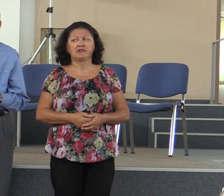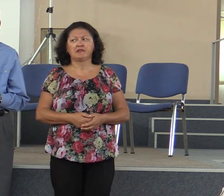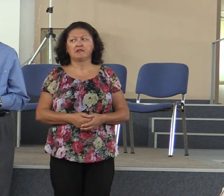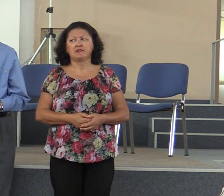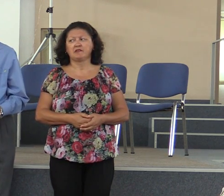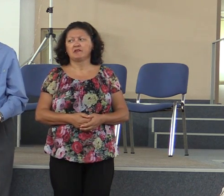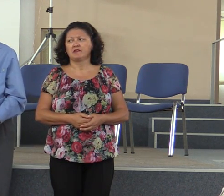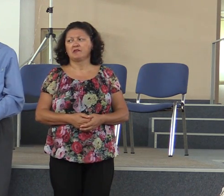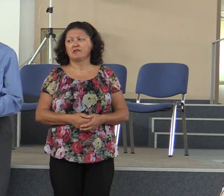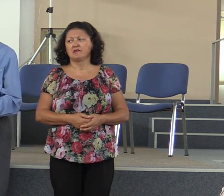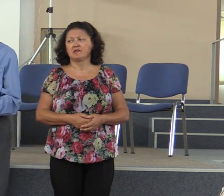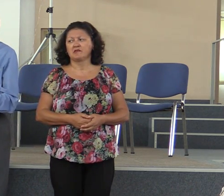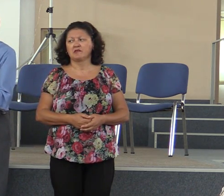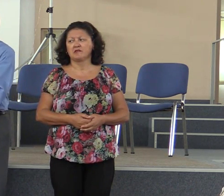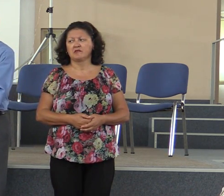I-a dat